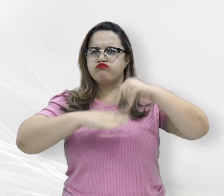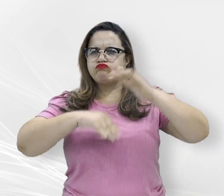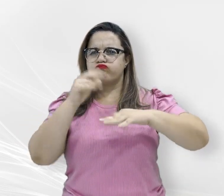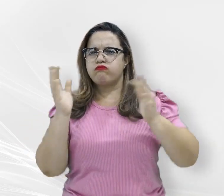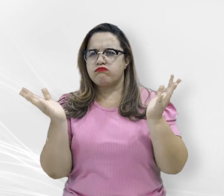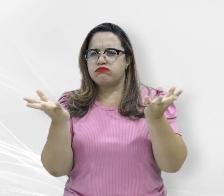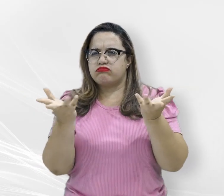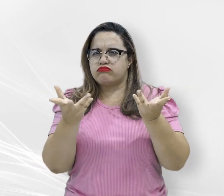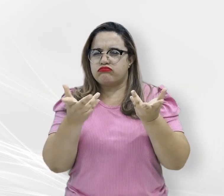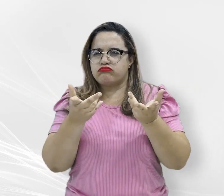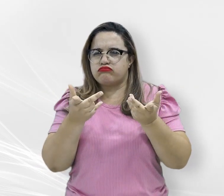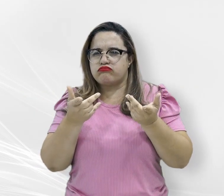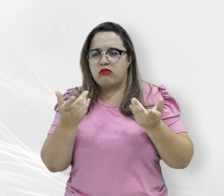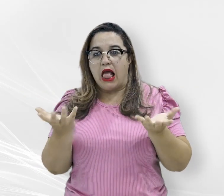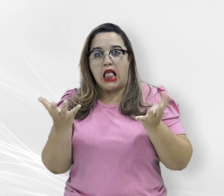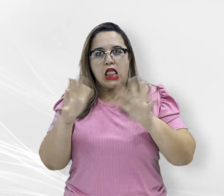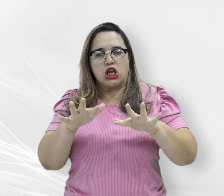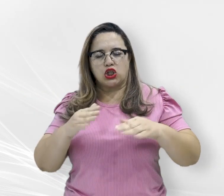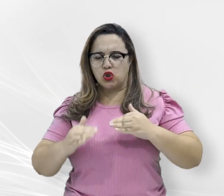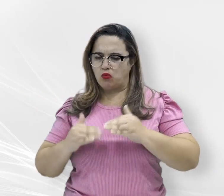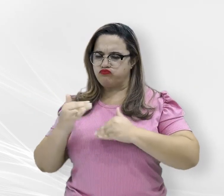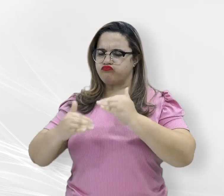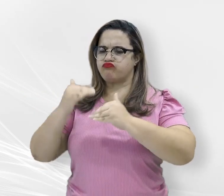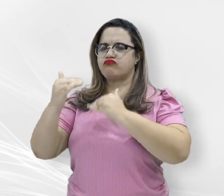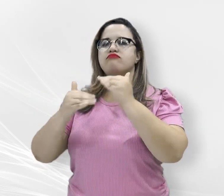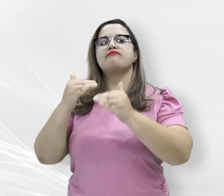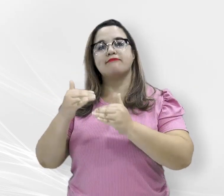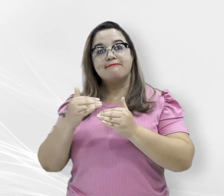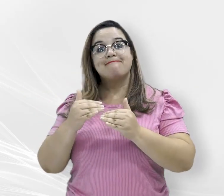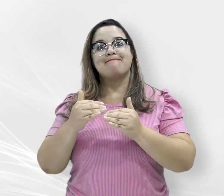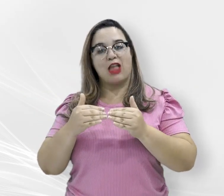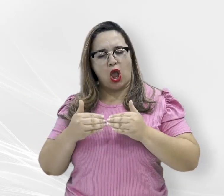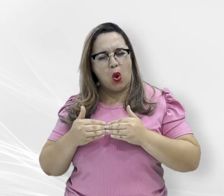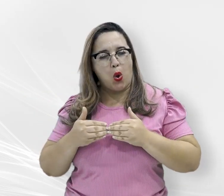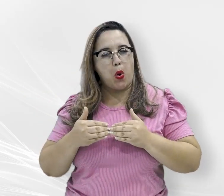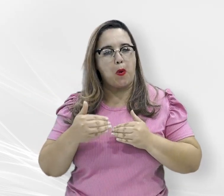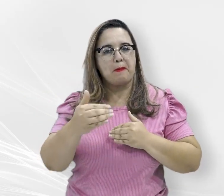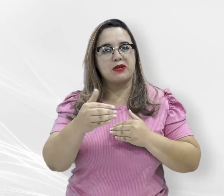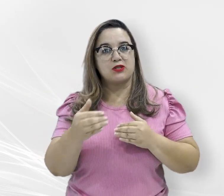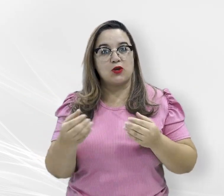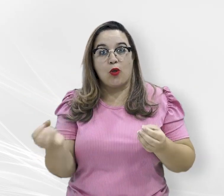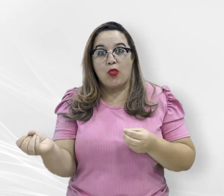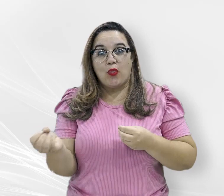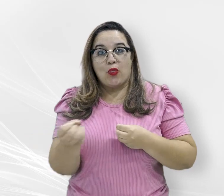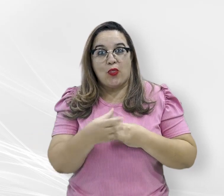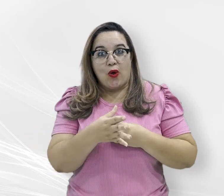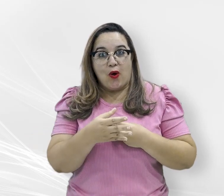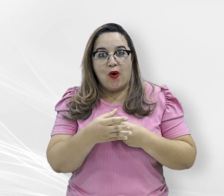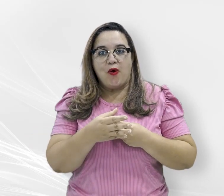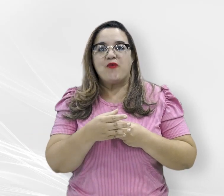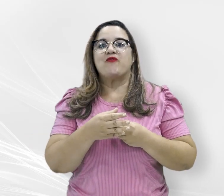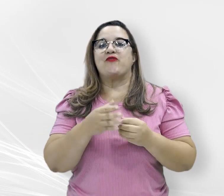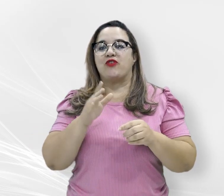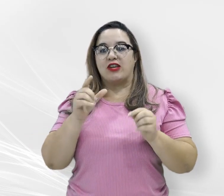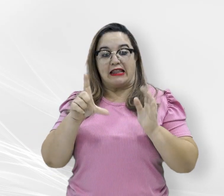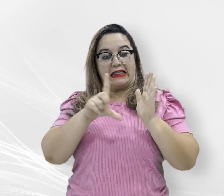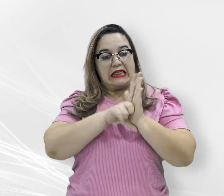Inclusão Produtiva, REQIP. Essa iniciativa cria uma modalidade de trabalho totalmente à margem da legislação trabalhista